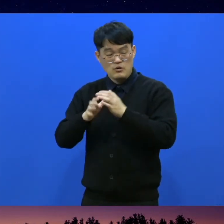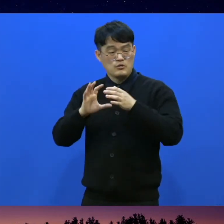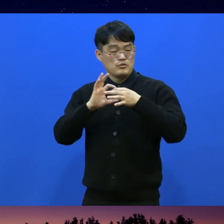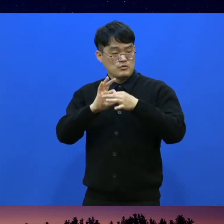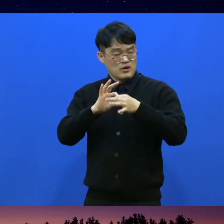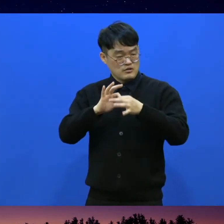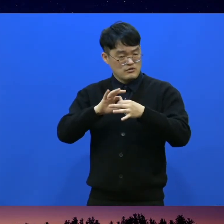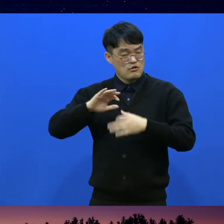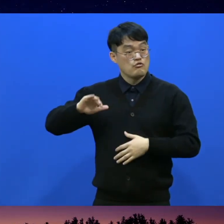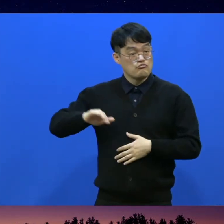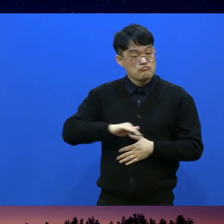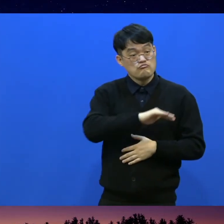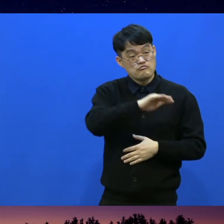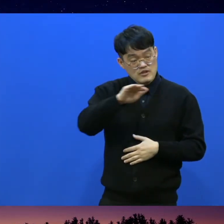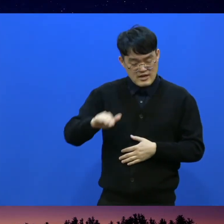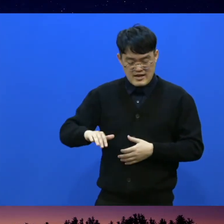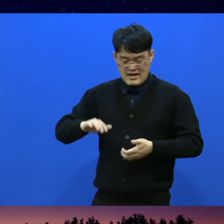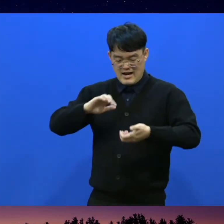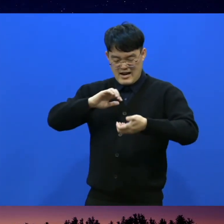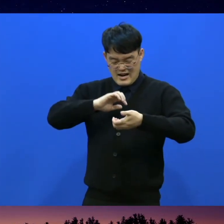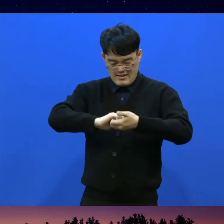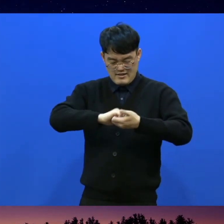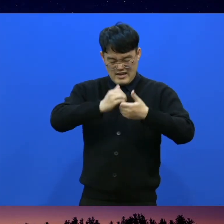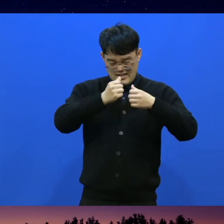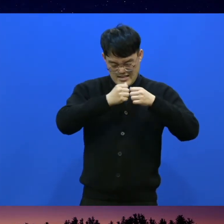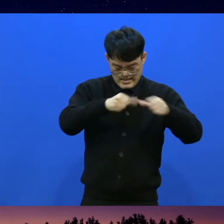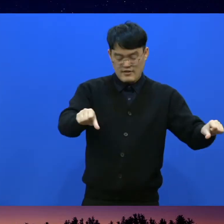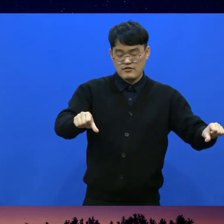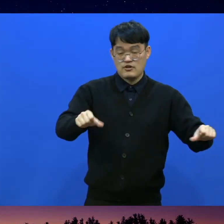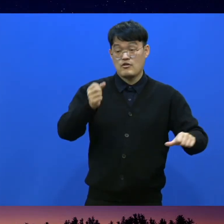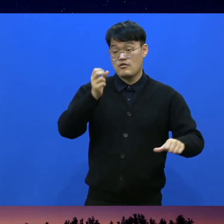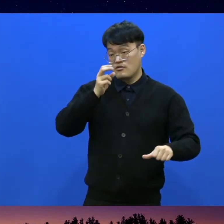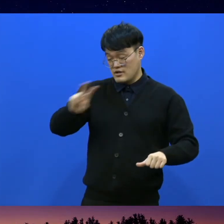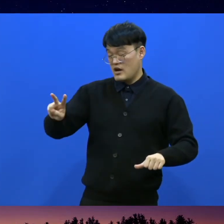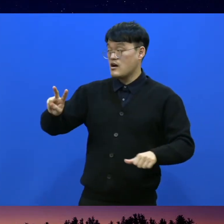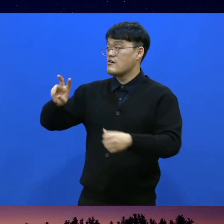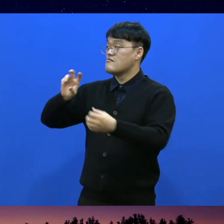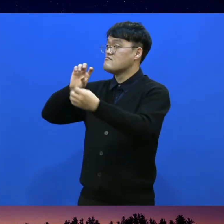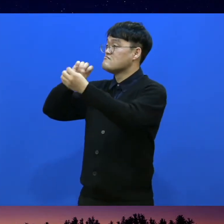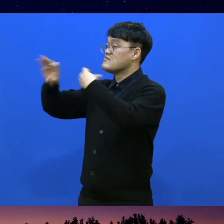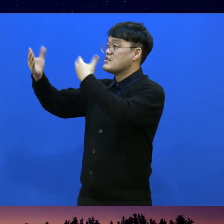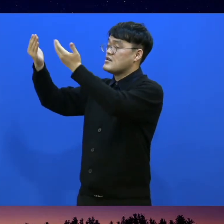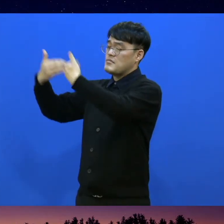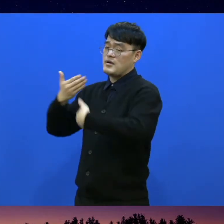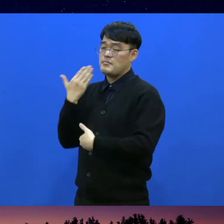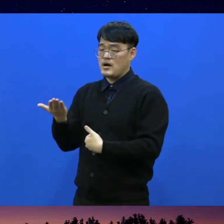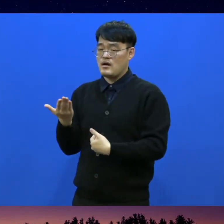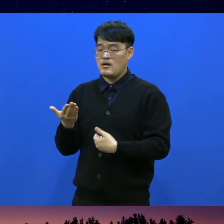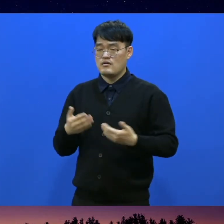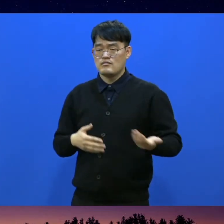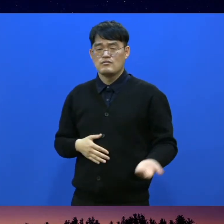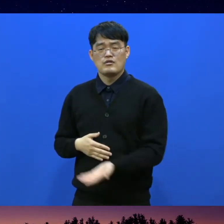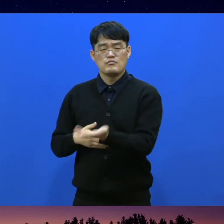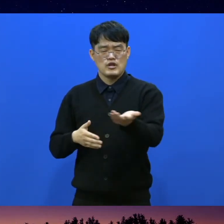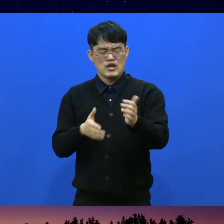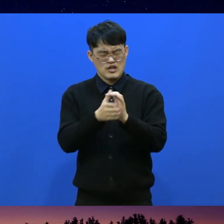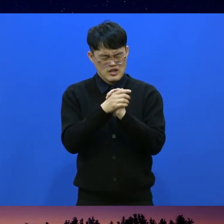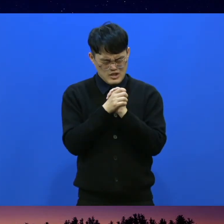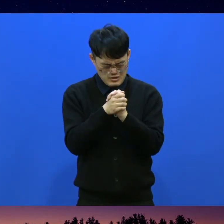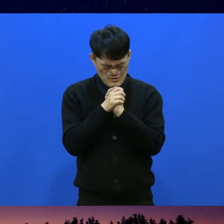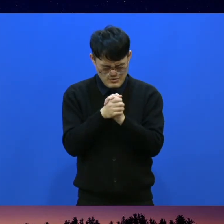넘어야지 삶도 바뀌는 거지. 기도에서 갇혀 있는데 뭐가 되겠어요? 여러분, 기도만큼 가는